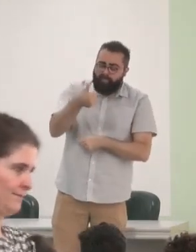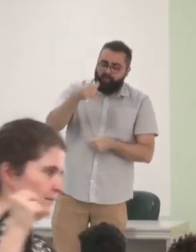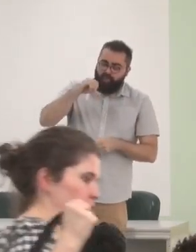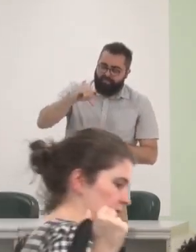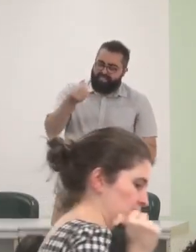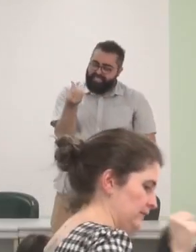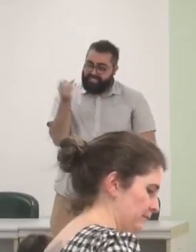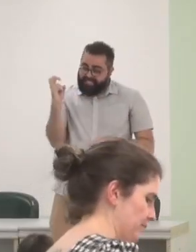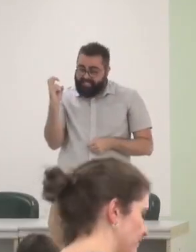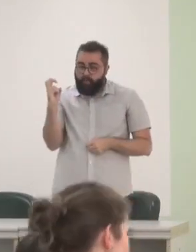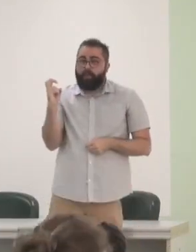Em